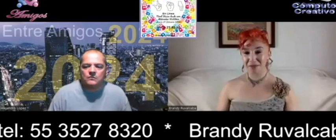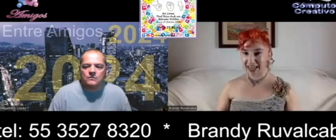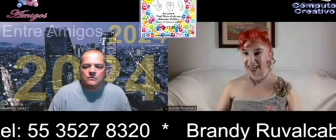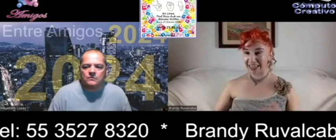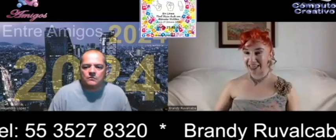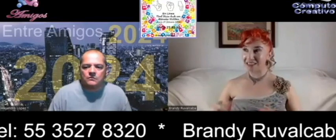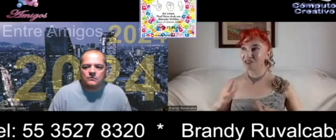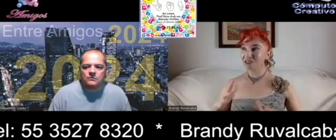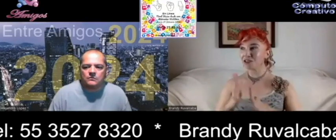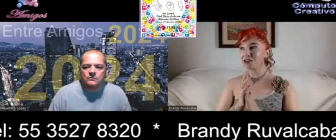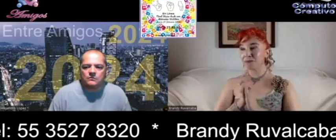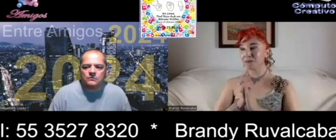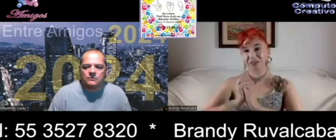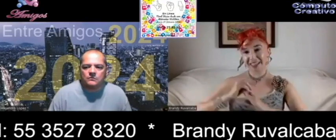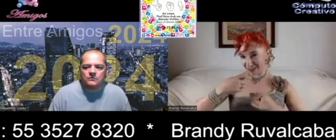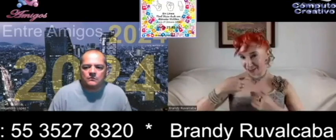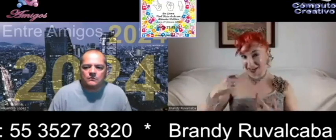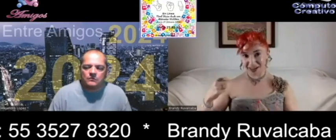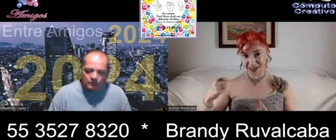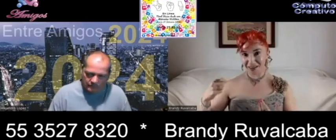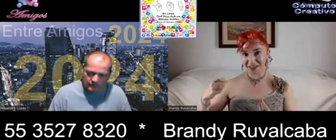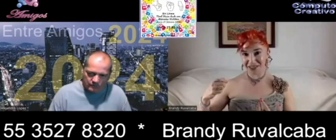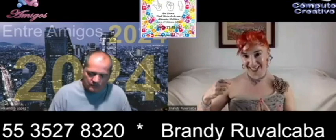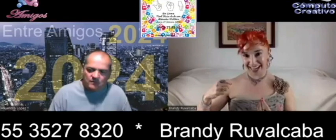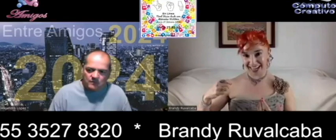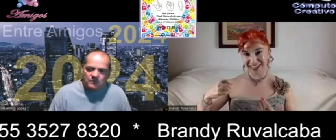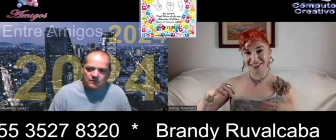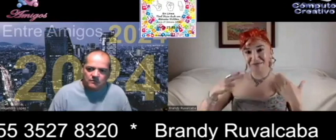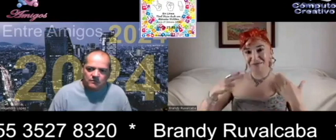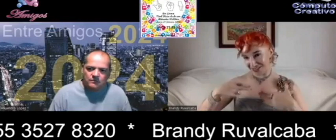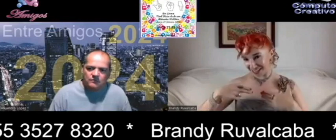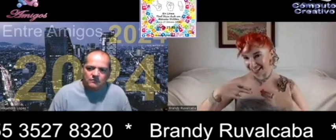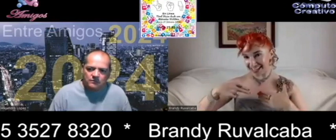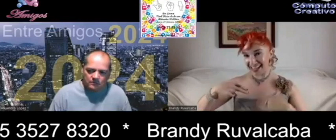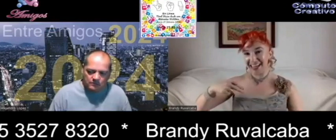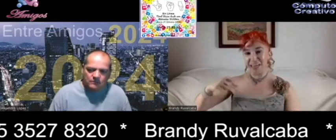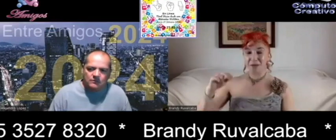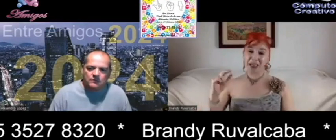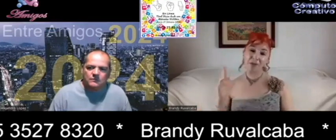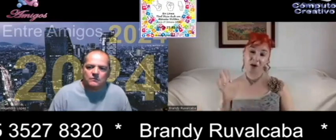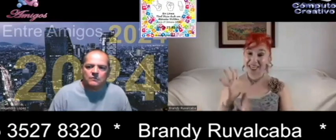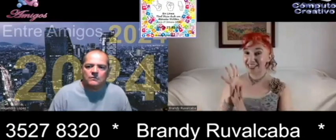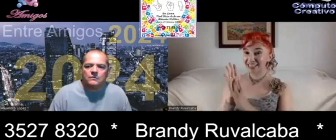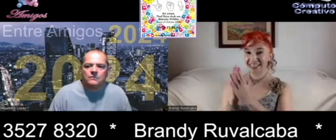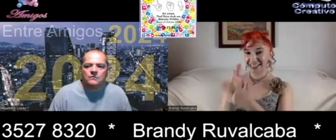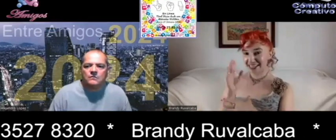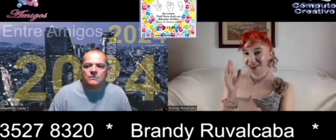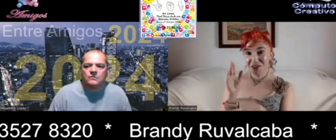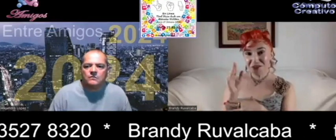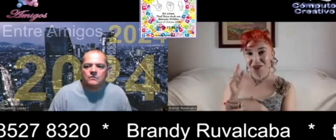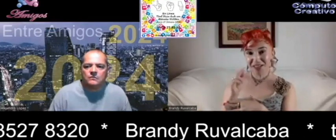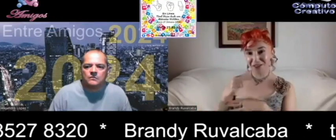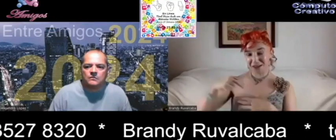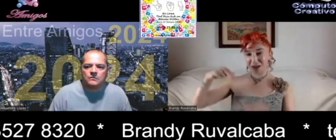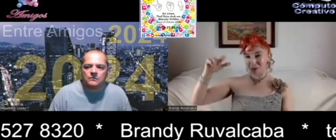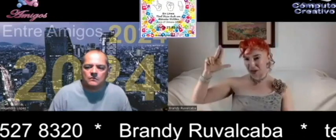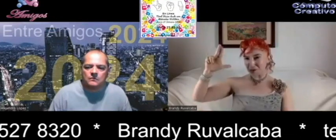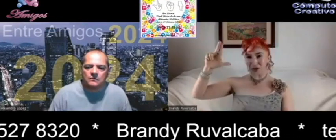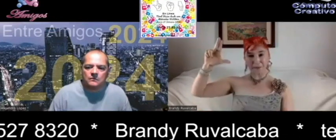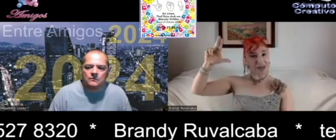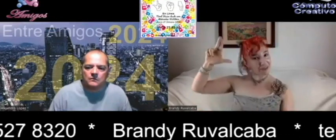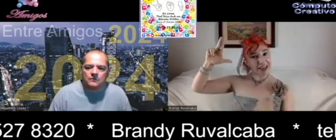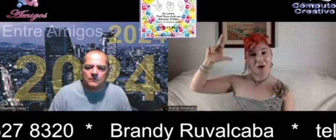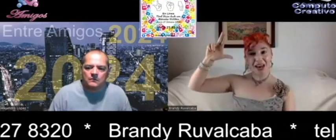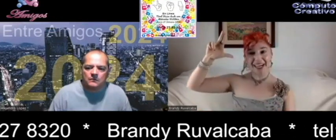para nosotros, yo soy una persona que escribe con la mano derecha, entonces pues soy diestra. Y por ejemplo, hay señas que se hacen con una sola mano. Por ejemplo,